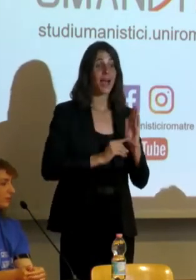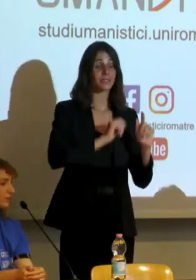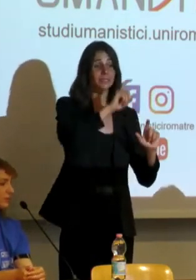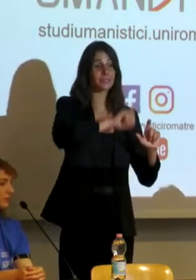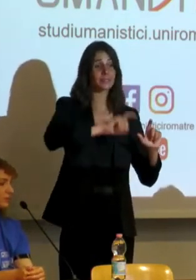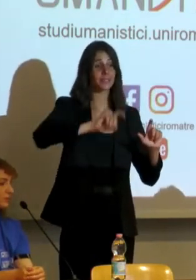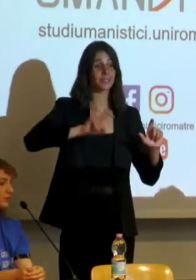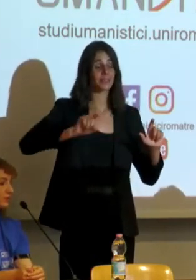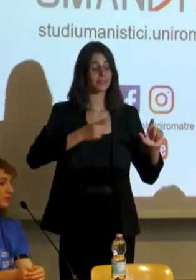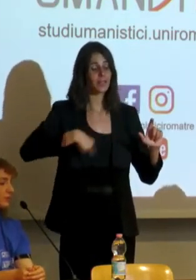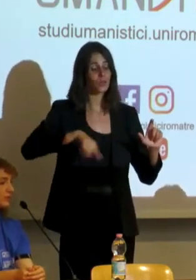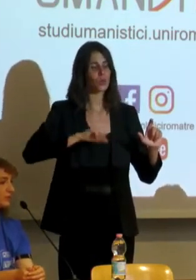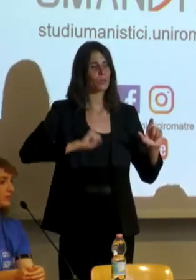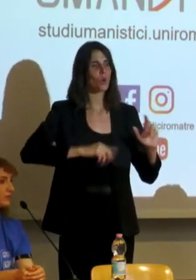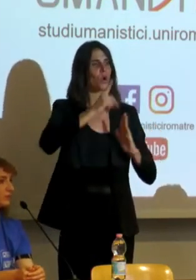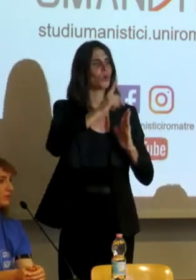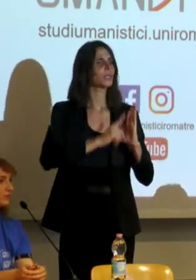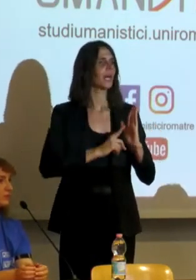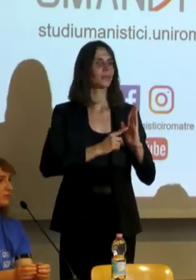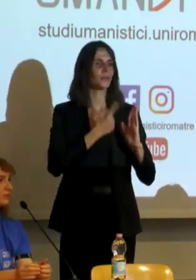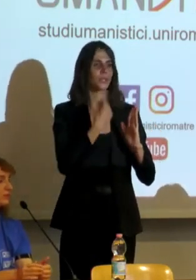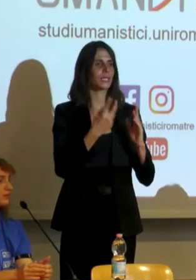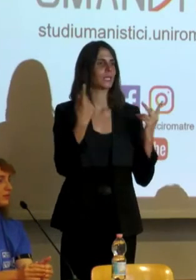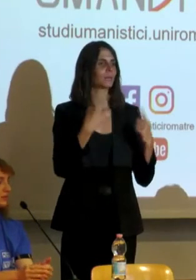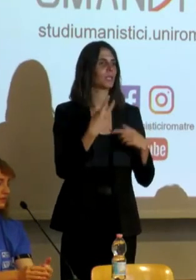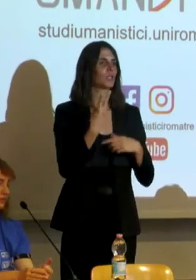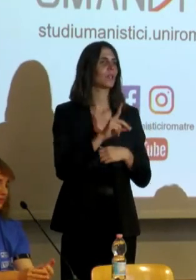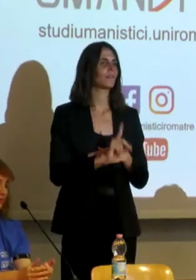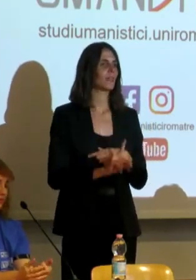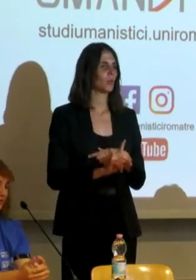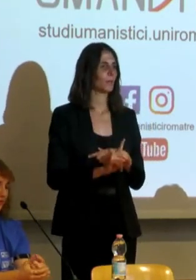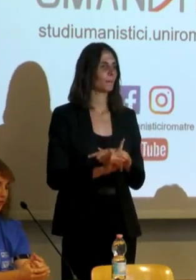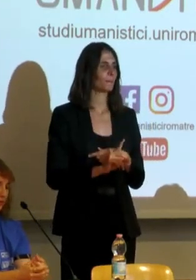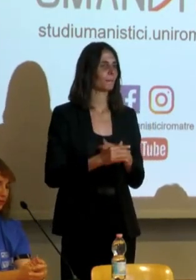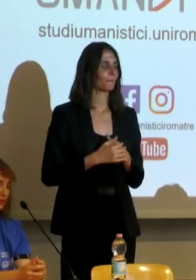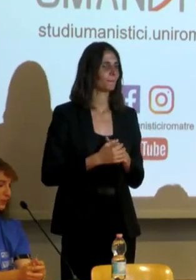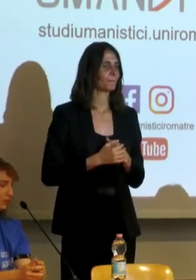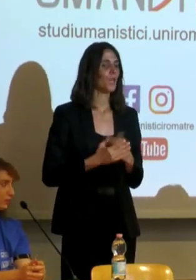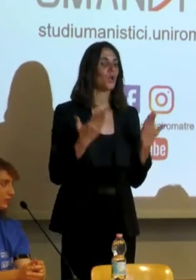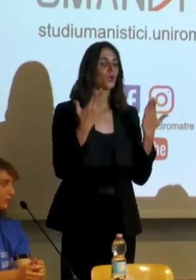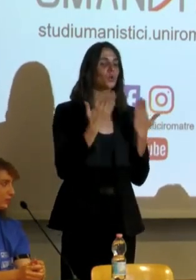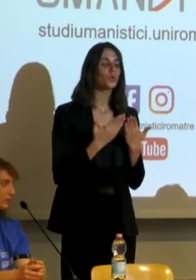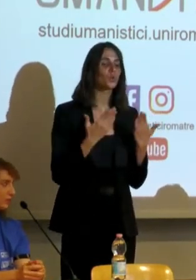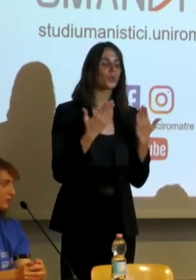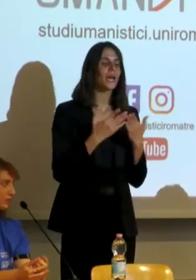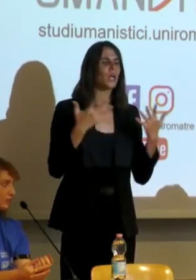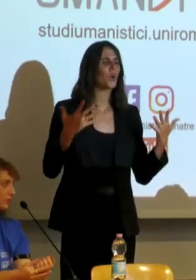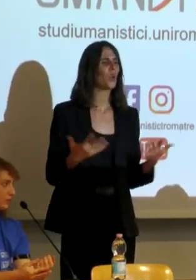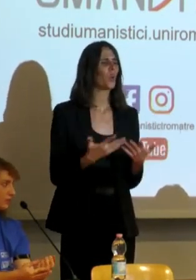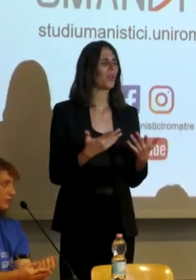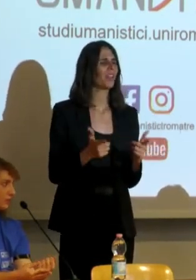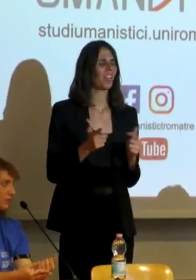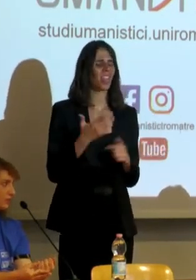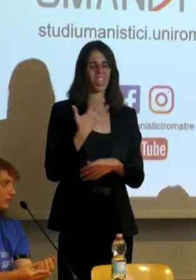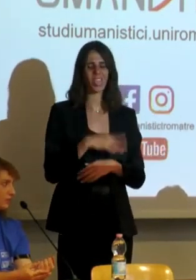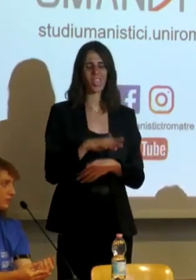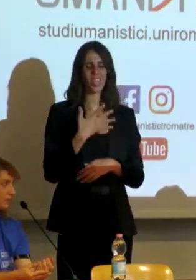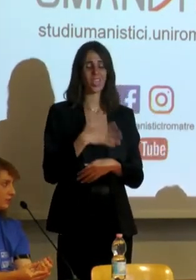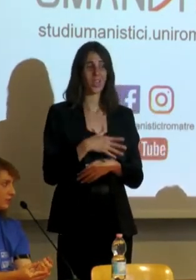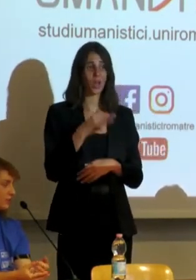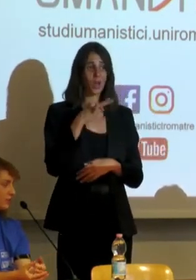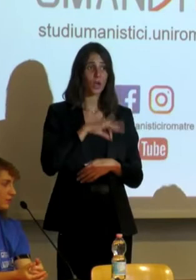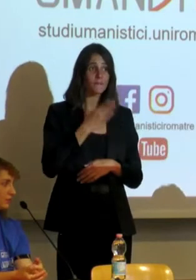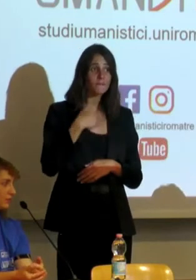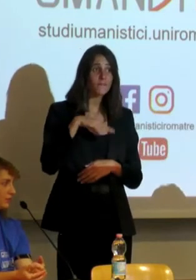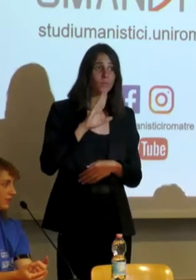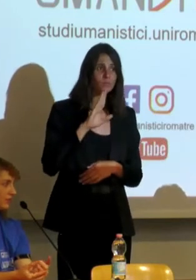anche questo dato, statistica alla mano, ma il punto cruciale è che studiare qualcosa che non ci piace non conviene per niente, perché